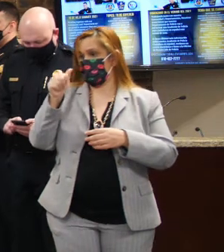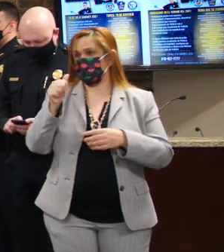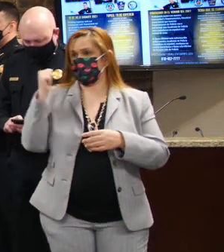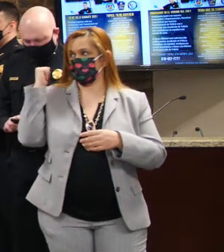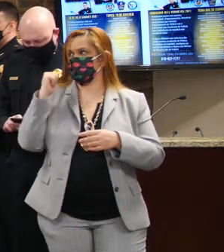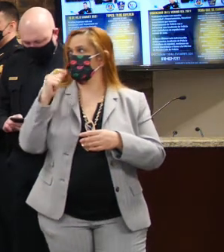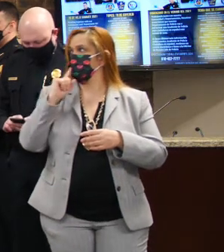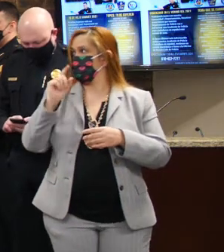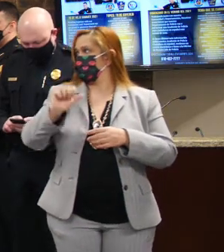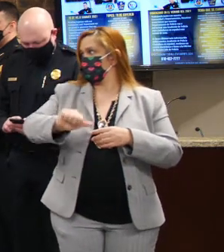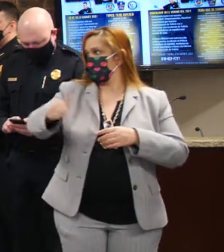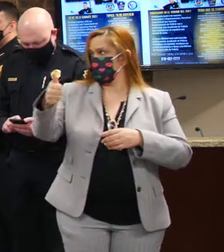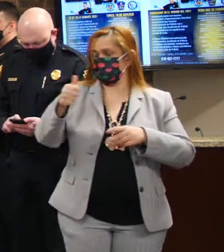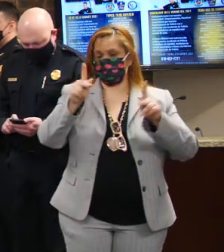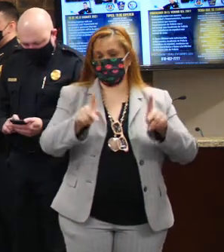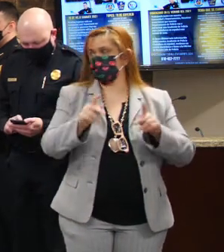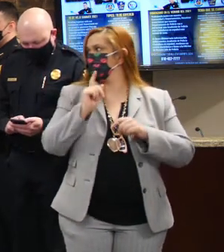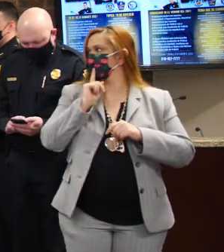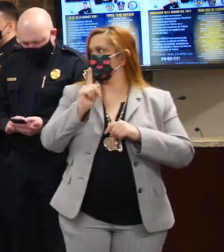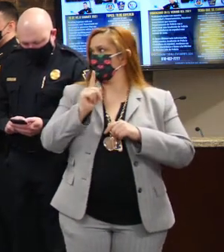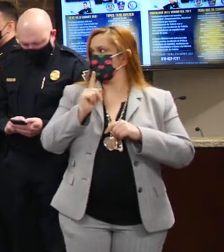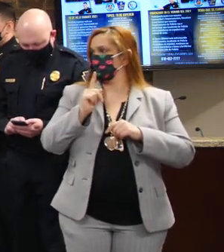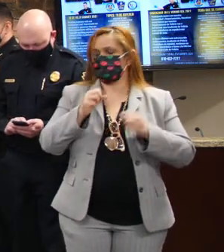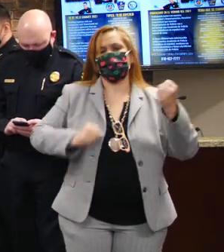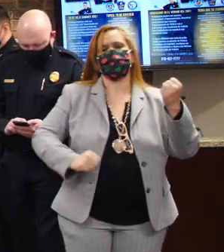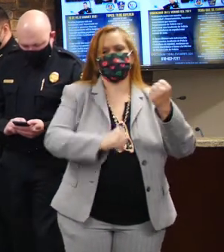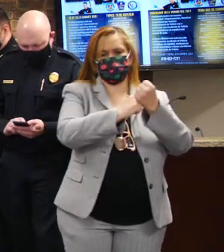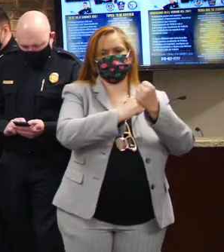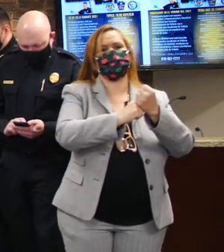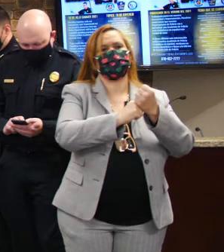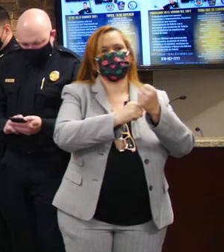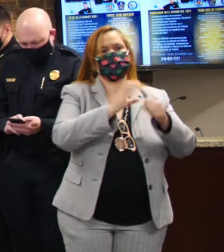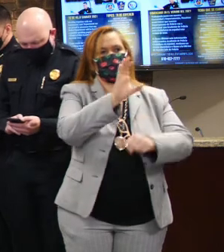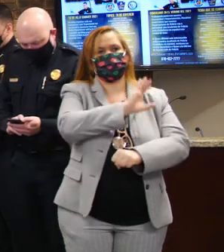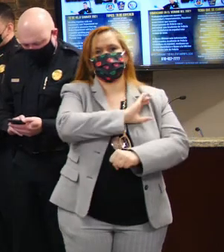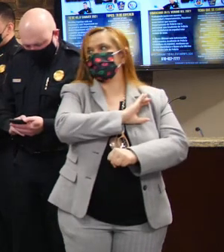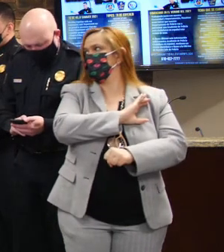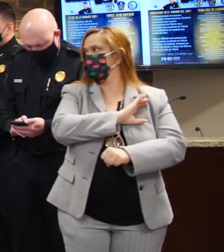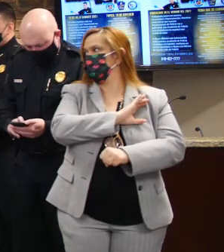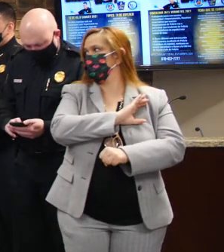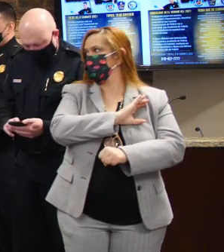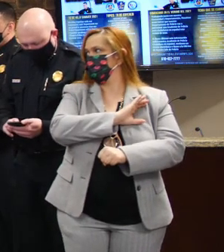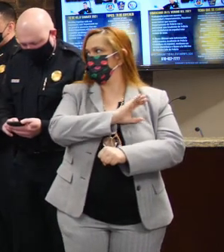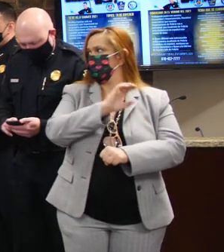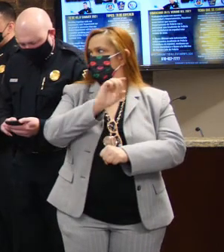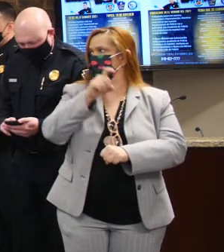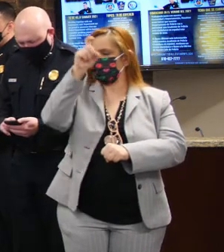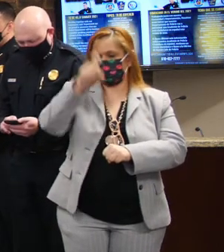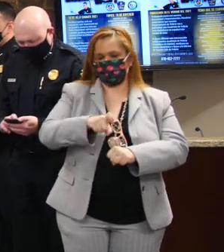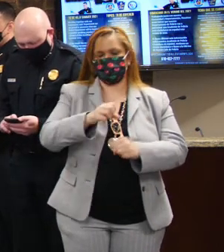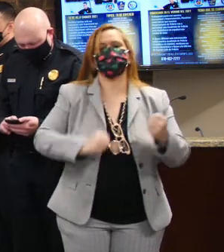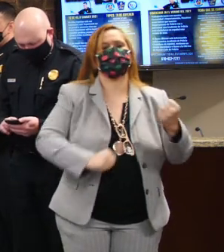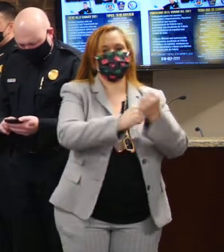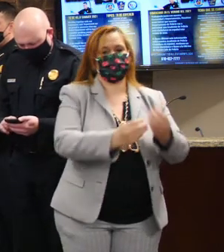a todos los policías que están aquí, porque nosotros apoyamos la policía y deberíamos apoyarlo más